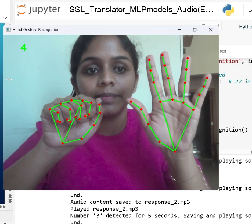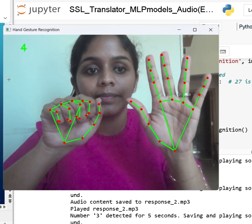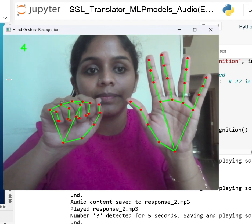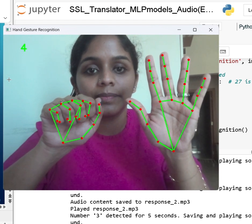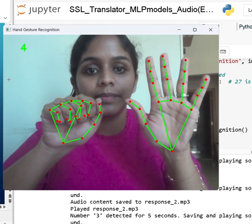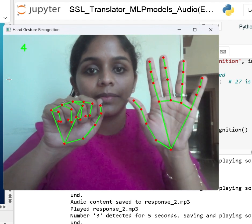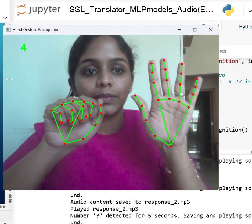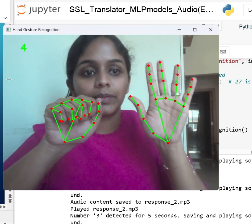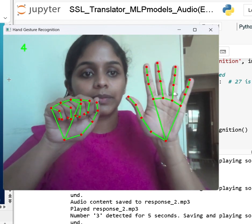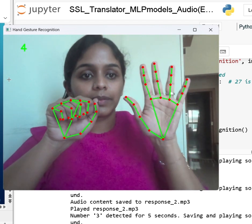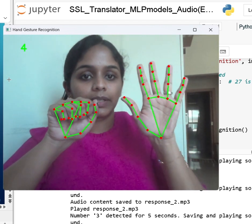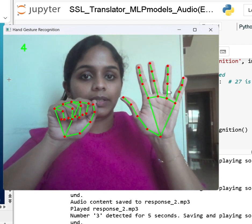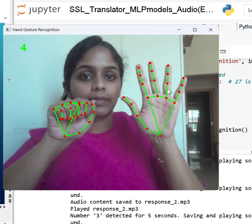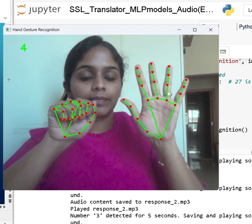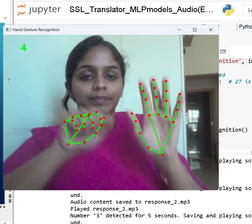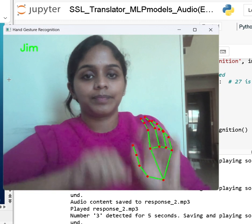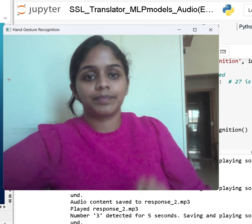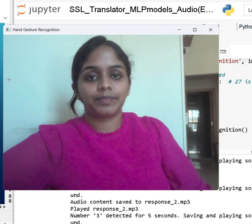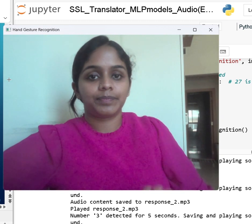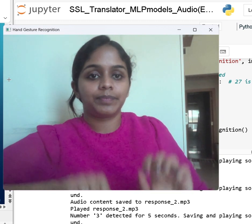أربعة.